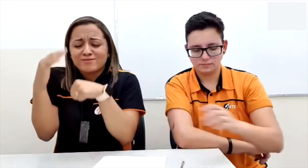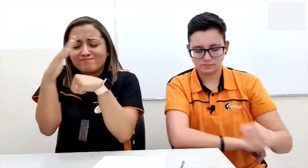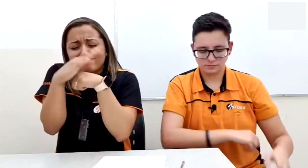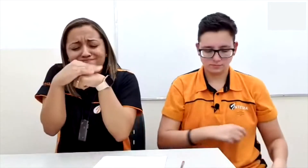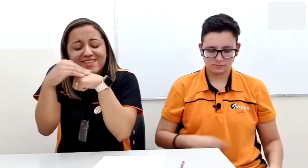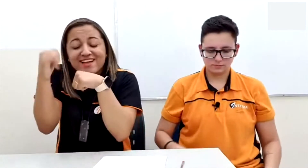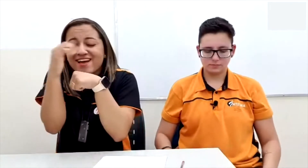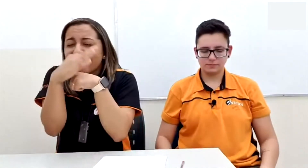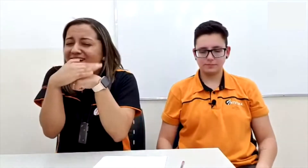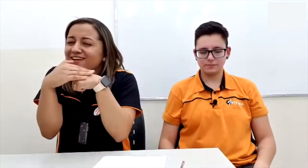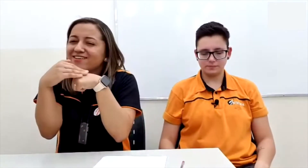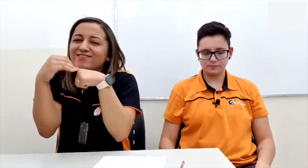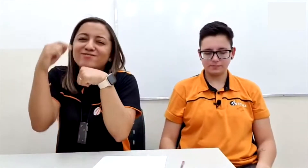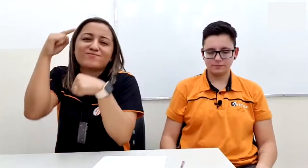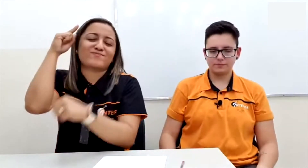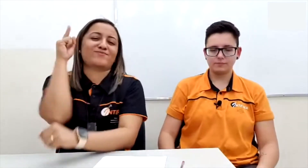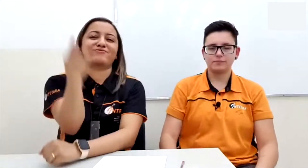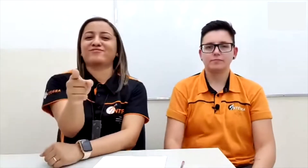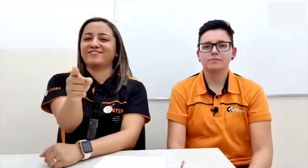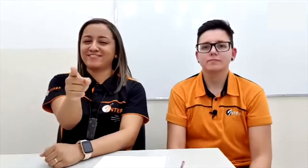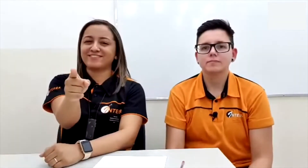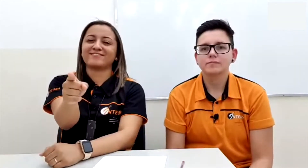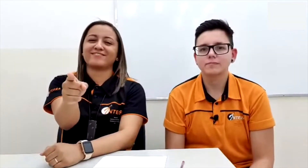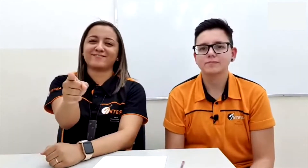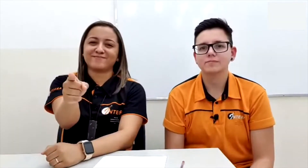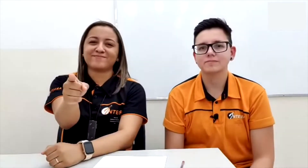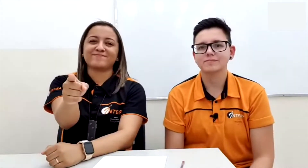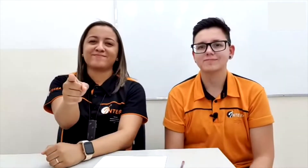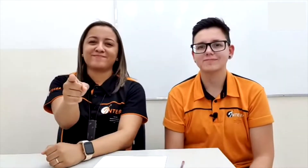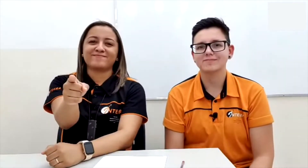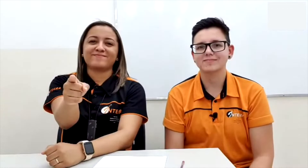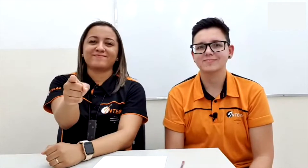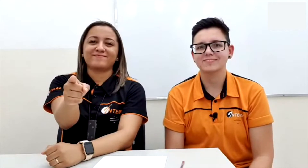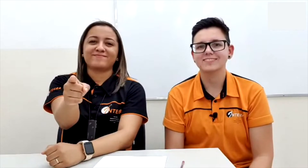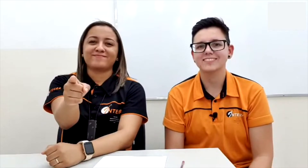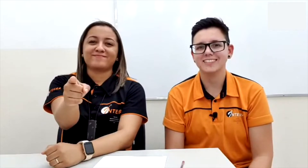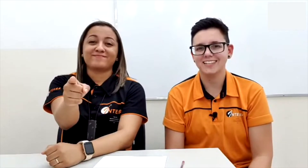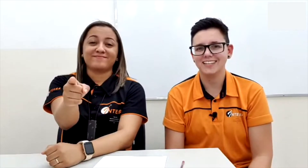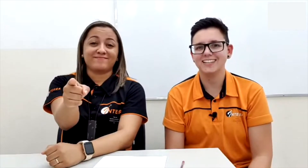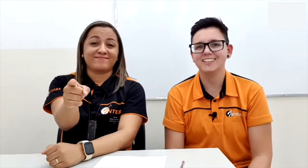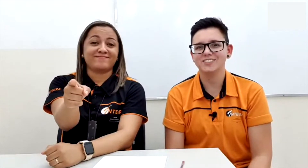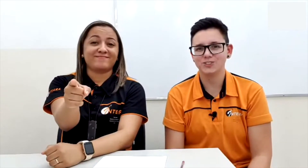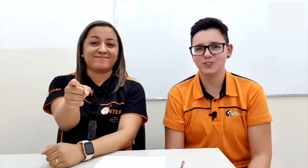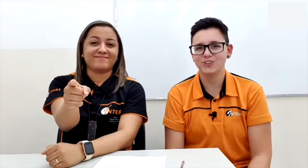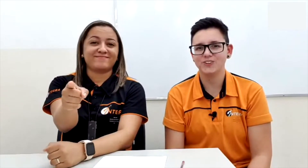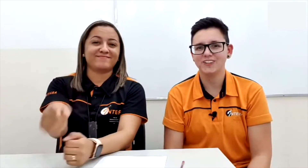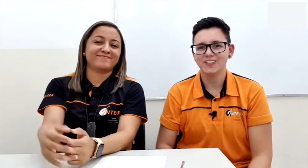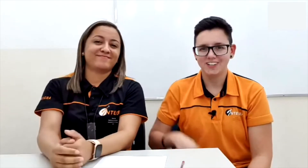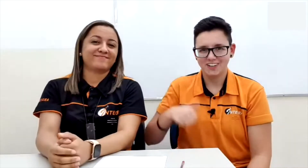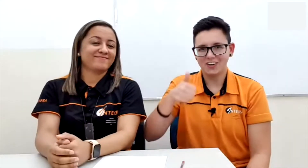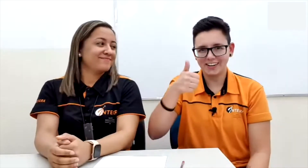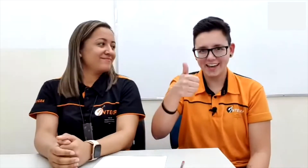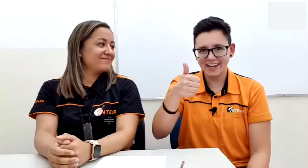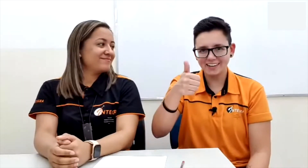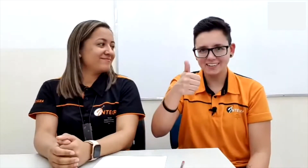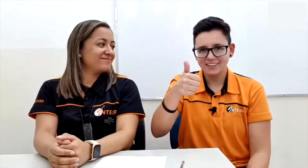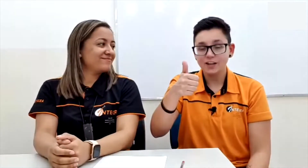sinto um carinho muito grande por você. Isso. Ok?